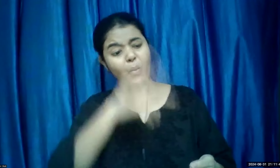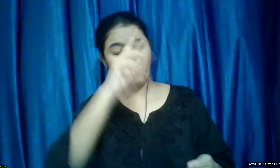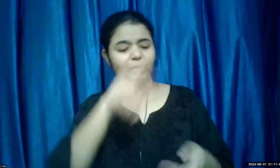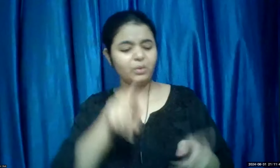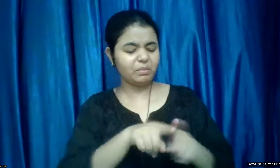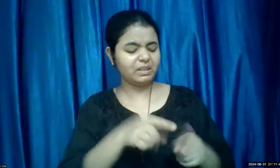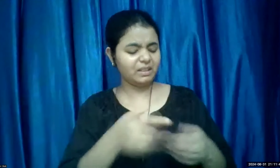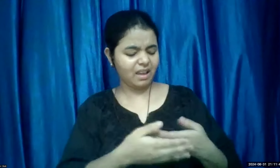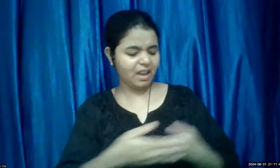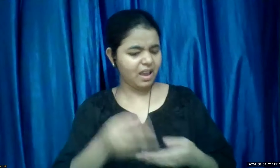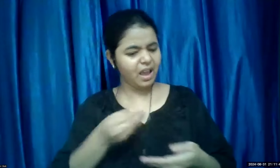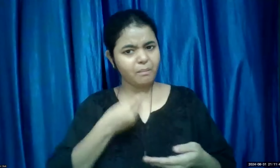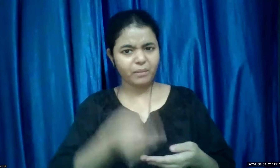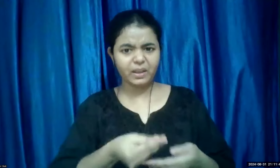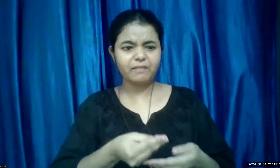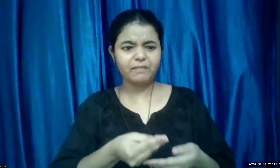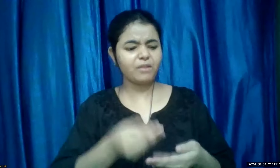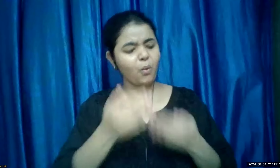दे?